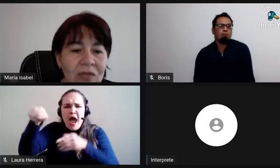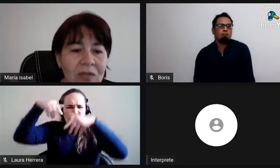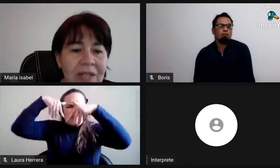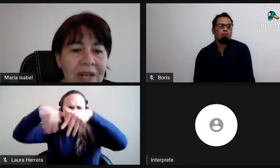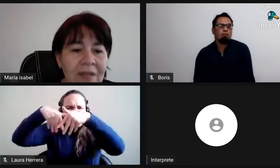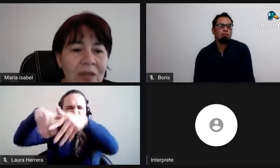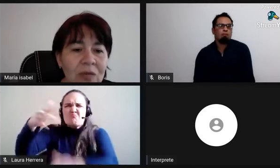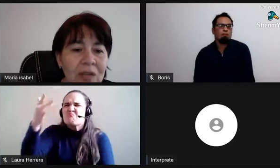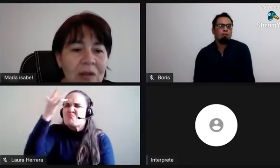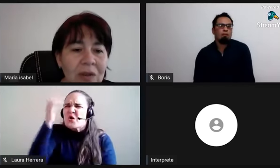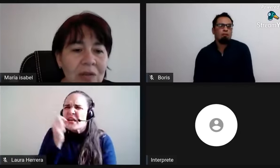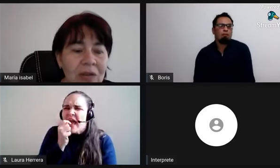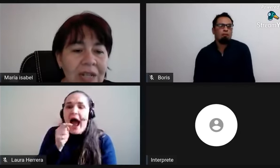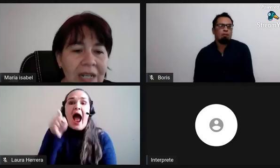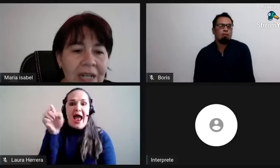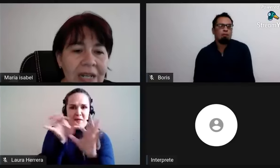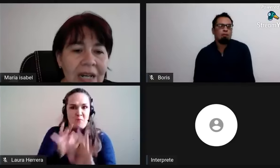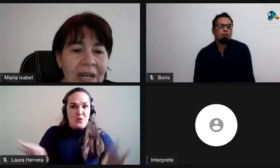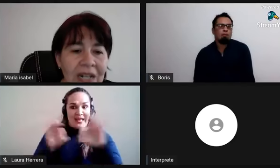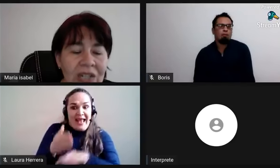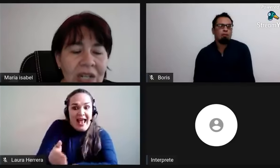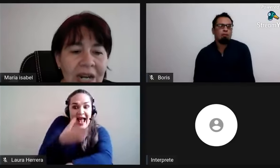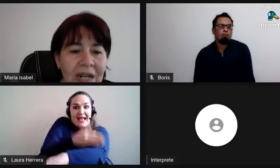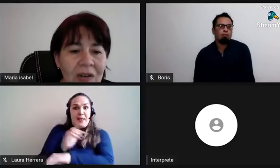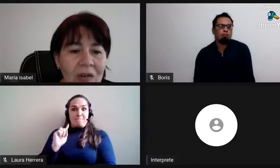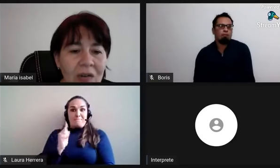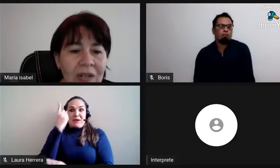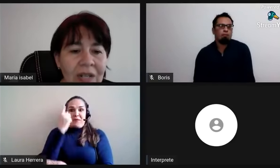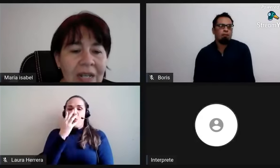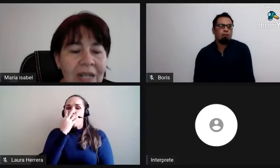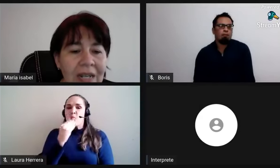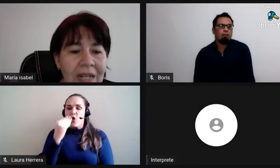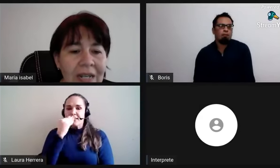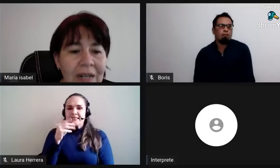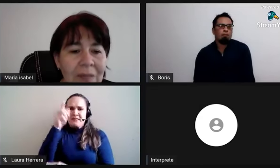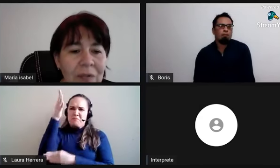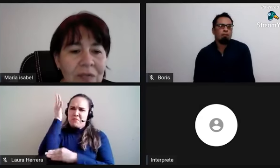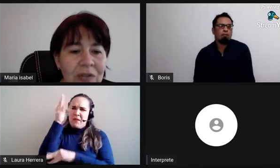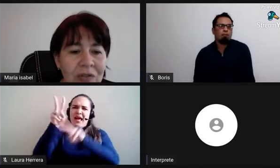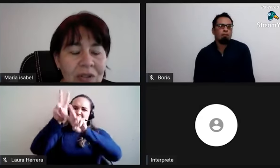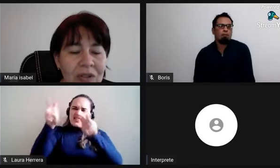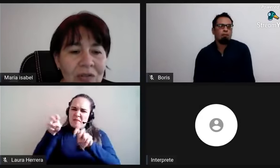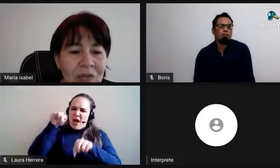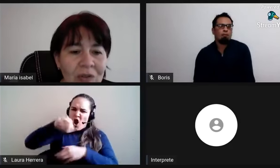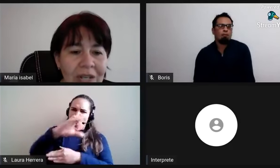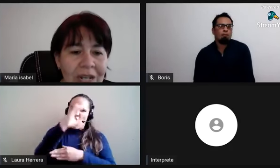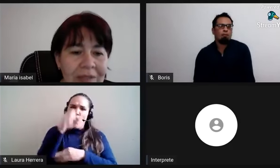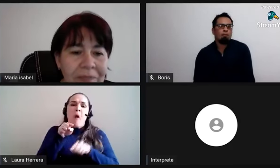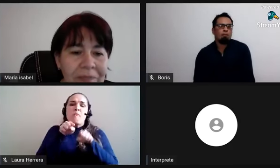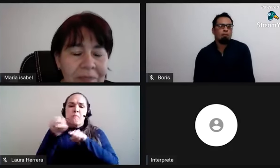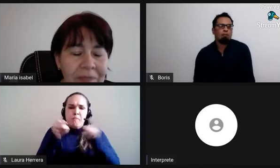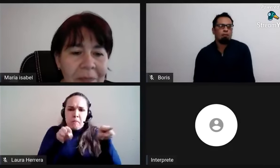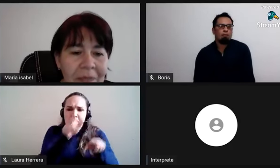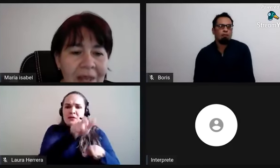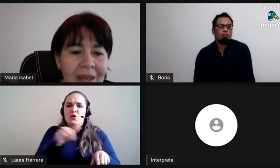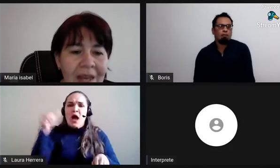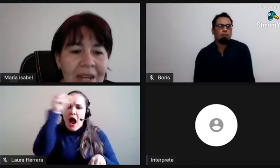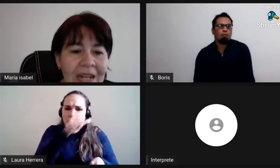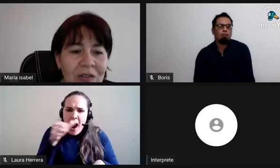sobre esclavitud y luego tener la charla con el profesor de sociología.